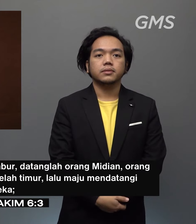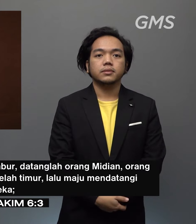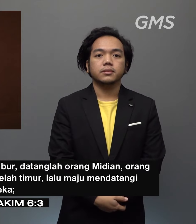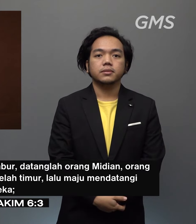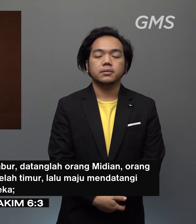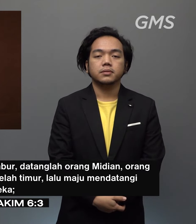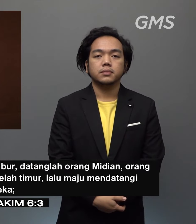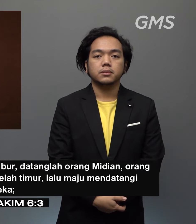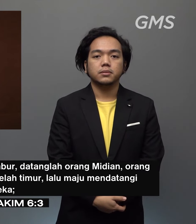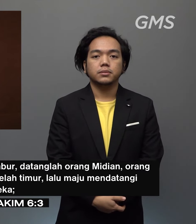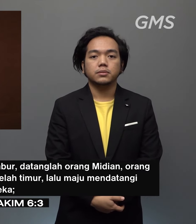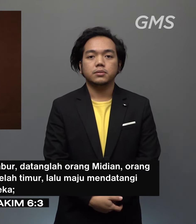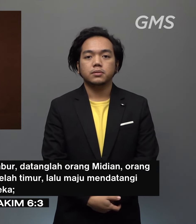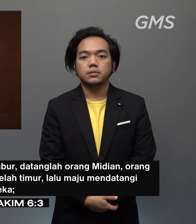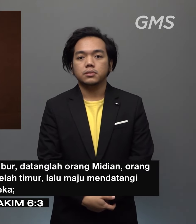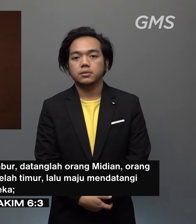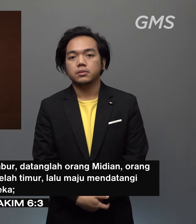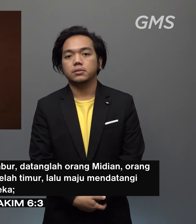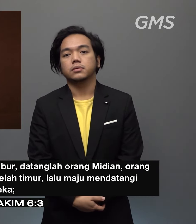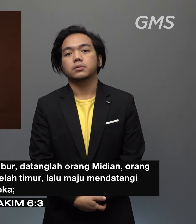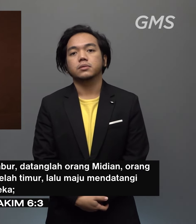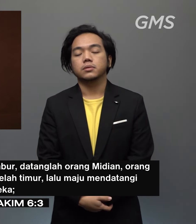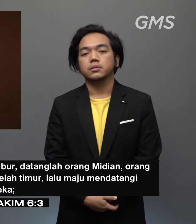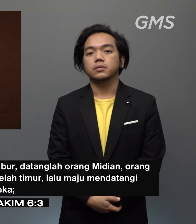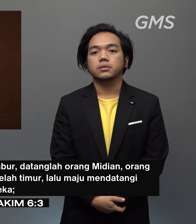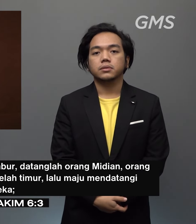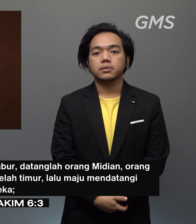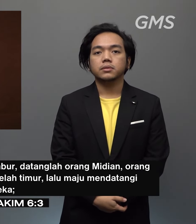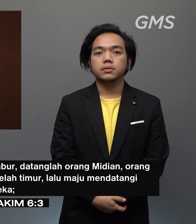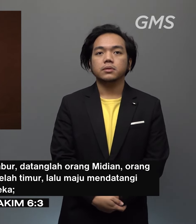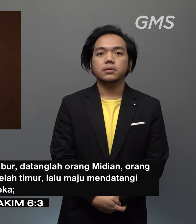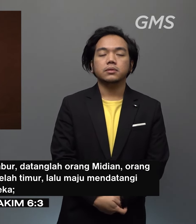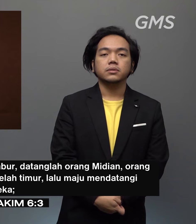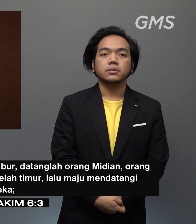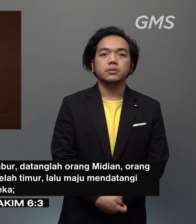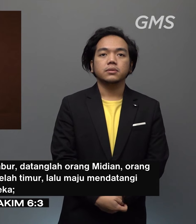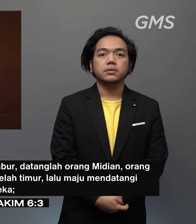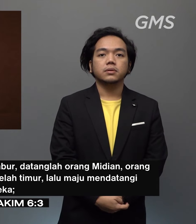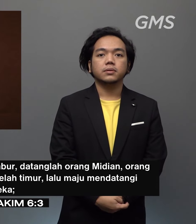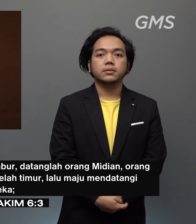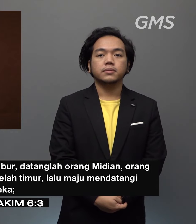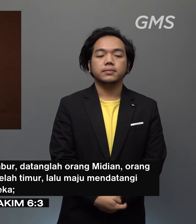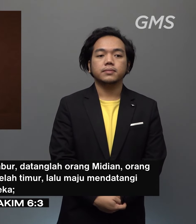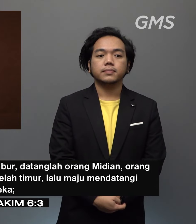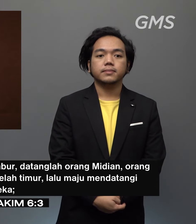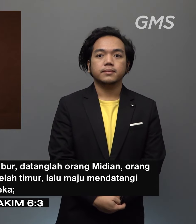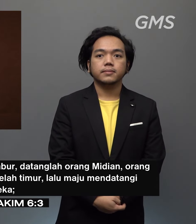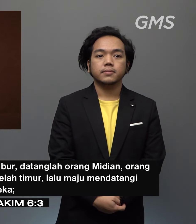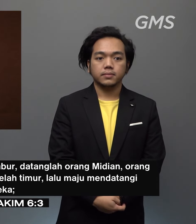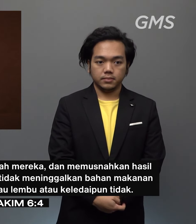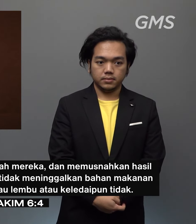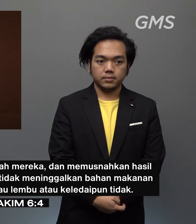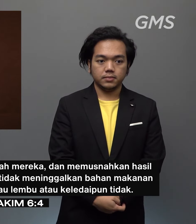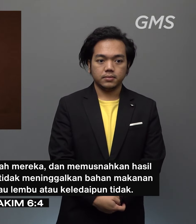Israel selesai menabur, datanglah orang Midian, orang Amalek, dan orang-orang dari sebelah timur lalu maju mendatangi